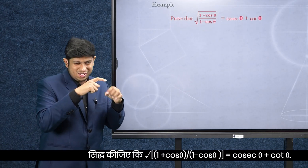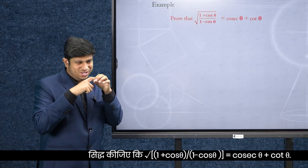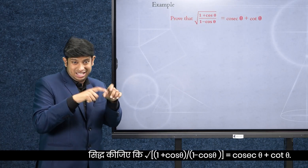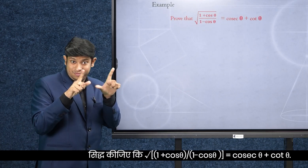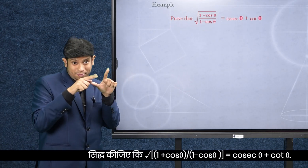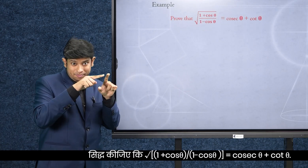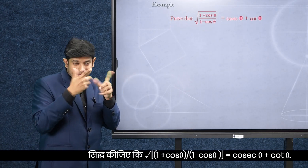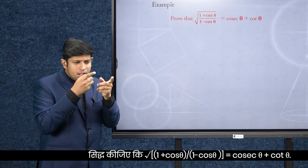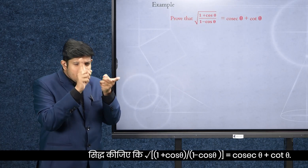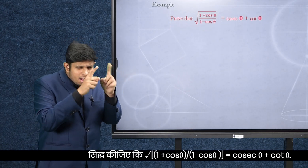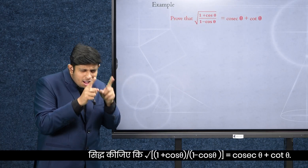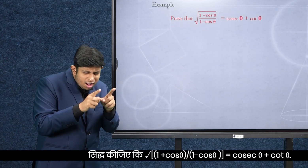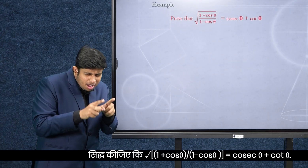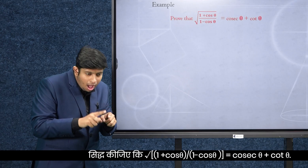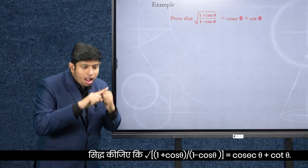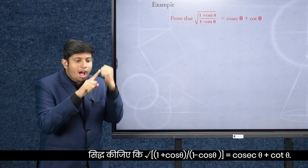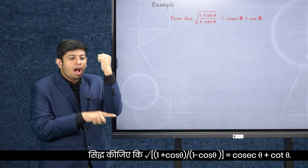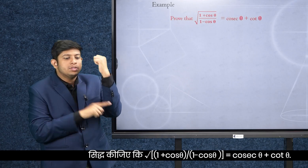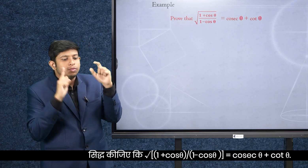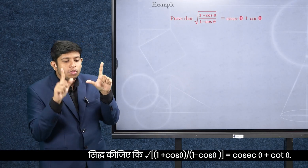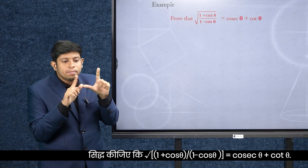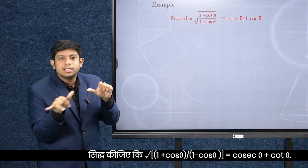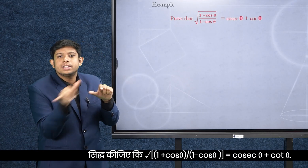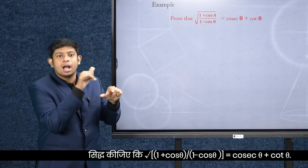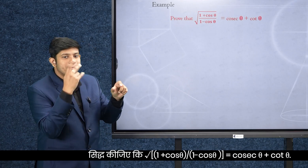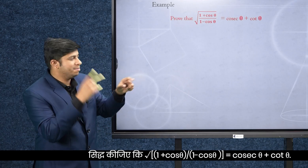स्लैश कोस इक्वल्स कोसेक प्लस कॉट।